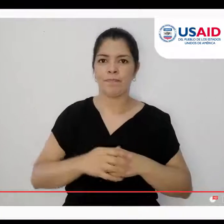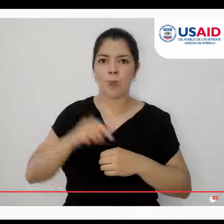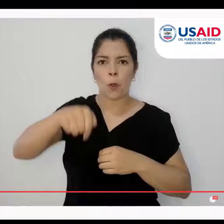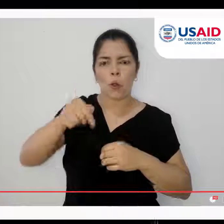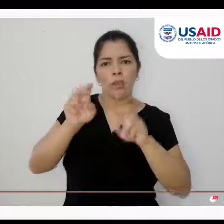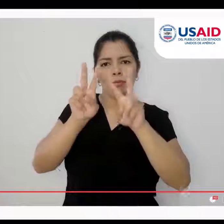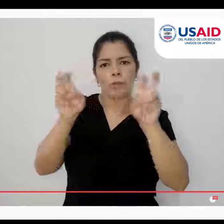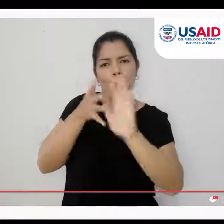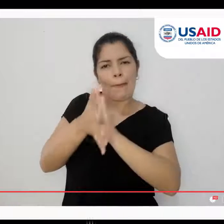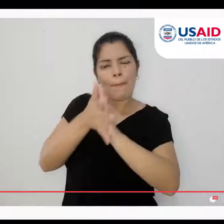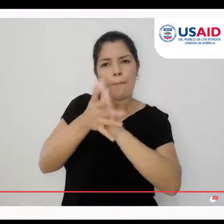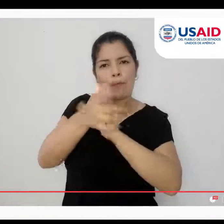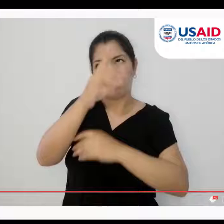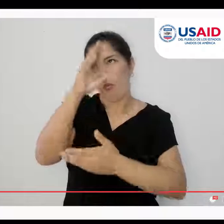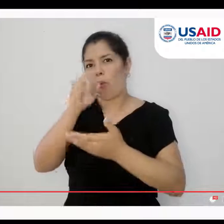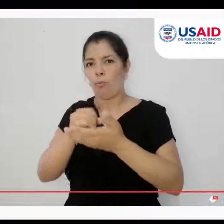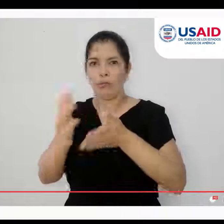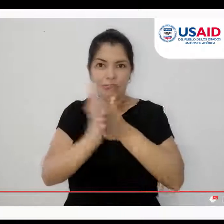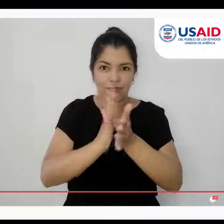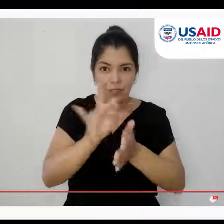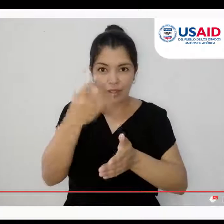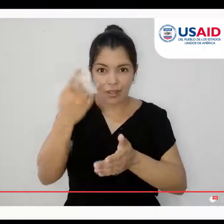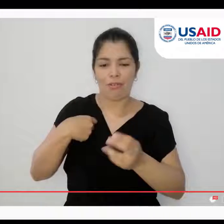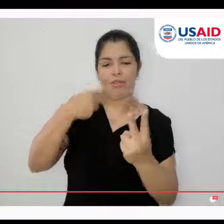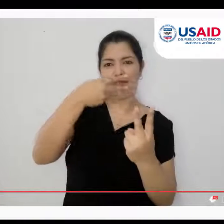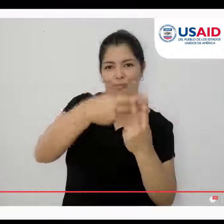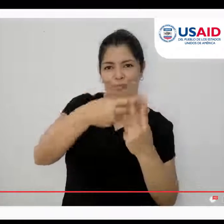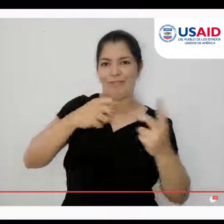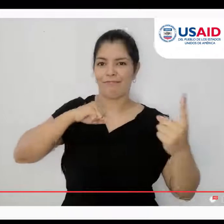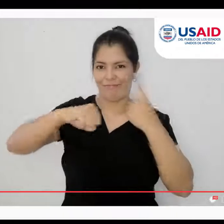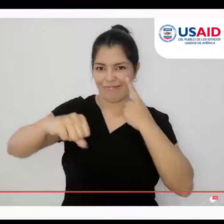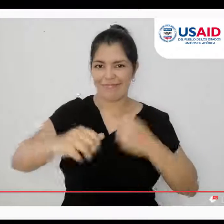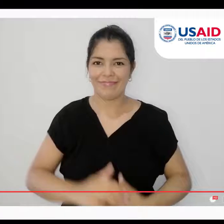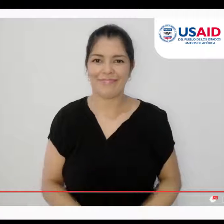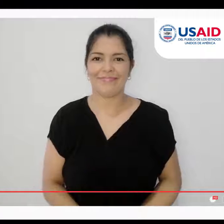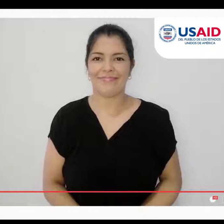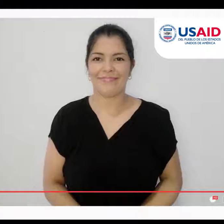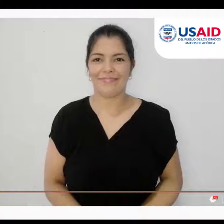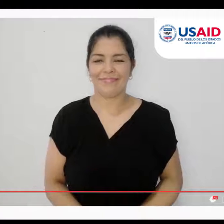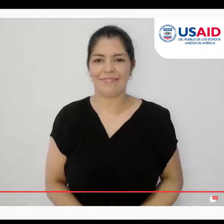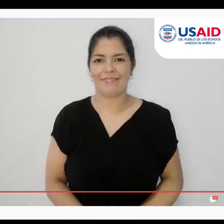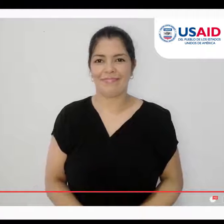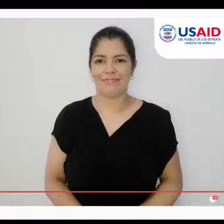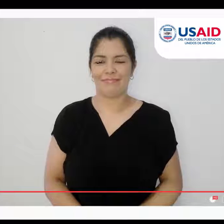les pareció esta historia, la pueden hacer comentando con el numeral en la jugada con los derechos.